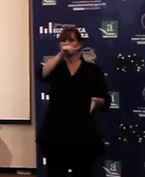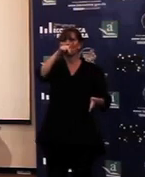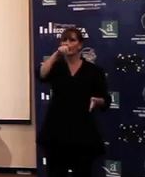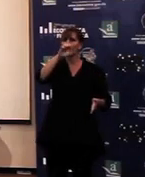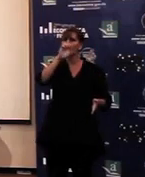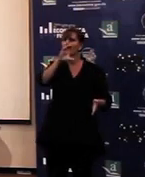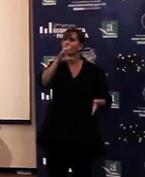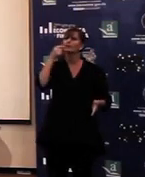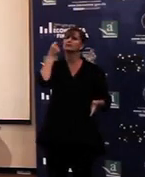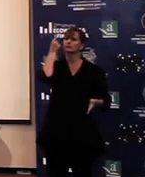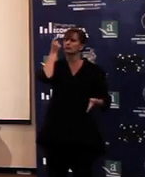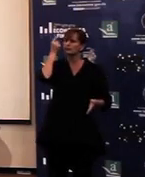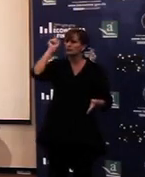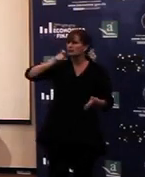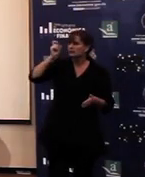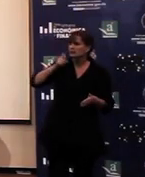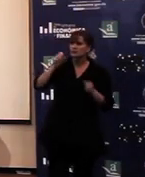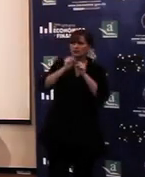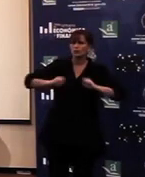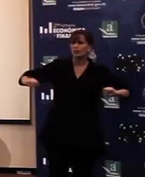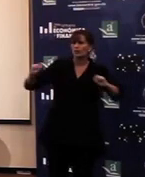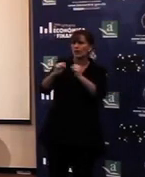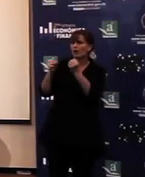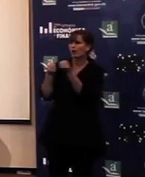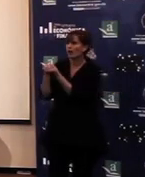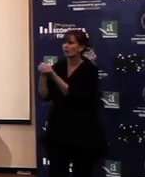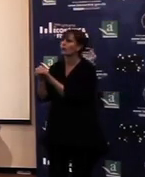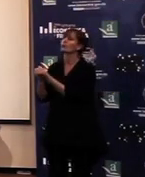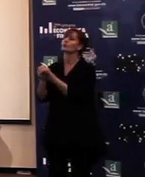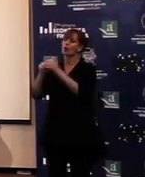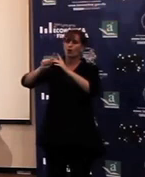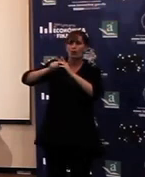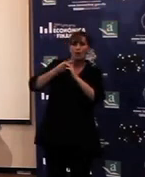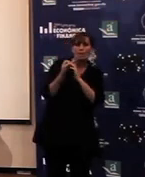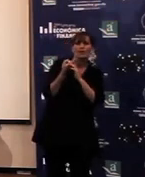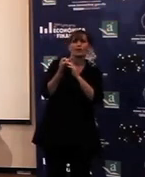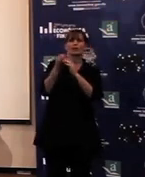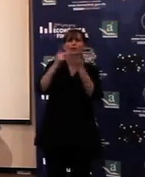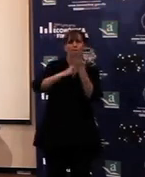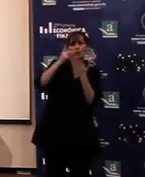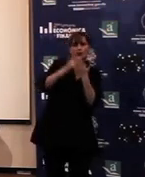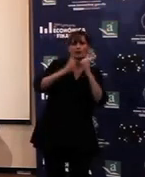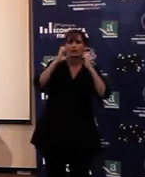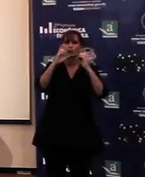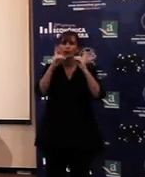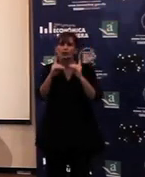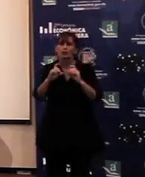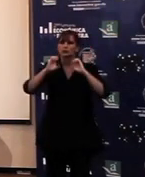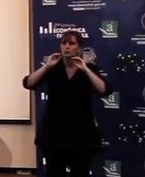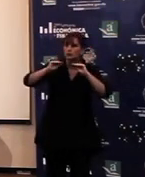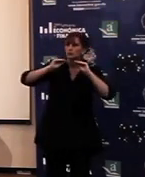ingresa programas de desarrollo educativo orientados a la comunidad de sordos, y en ese